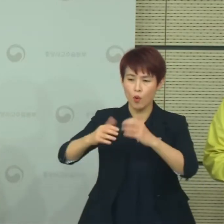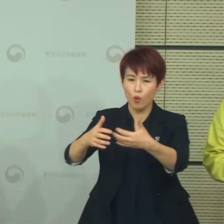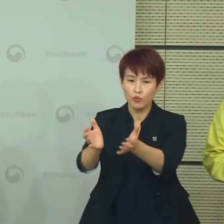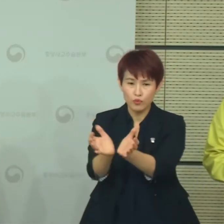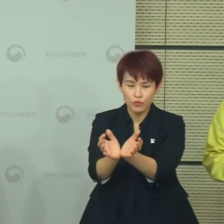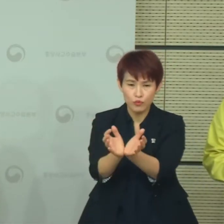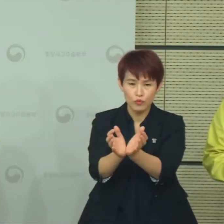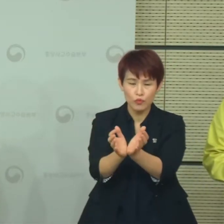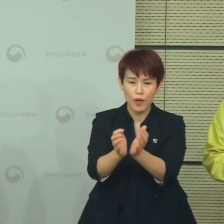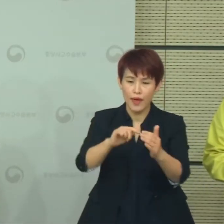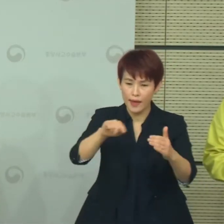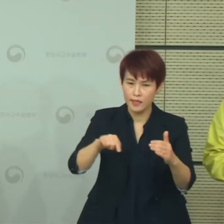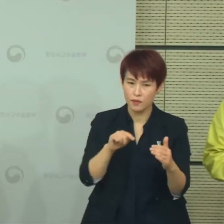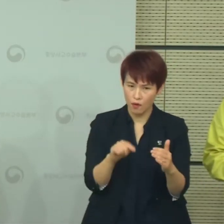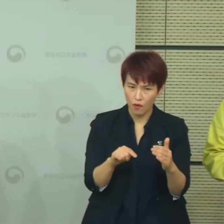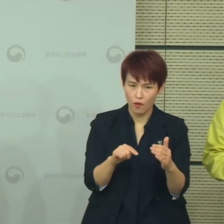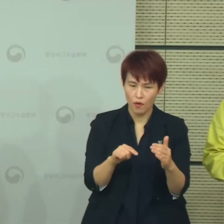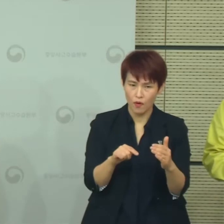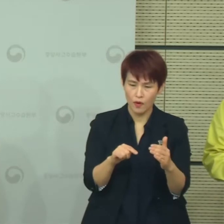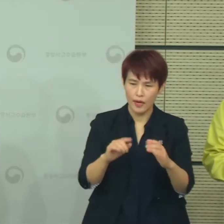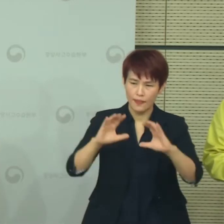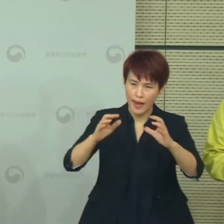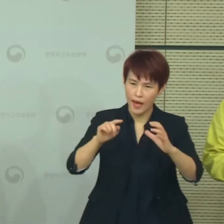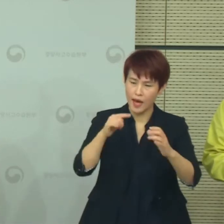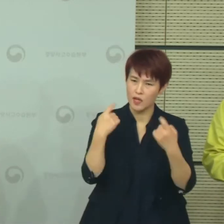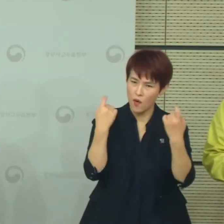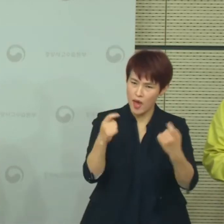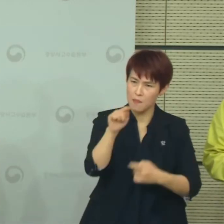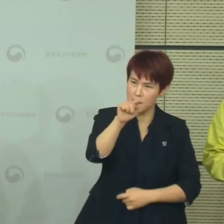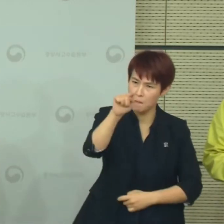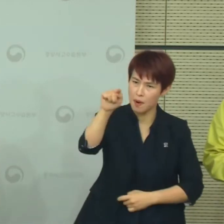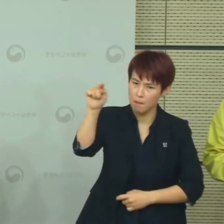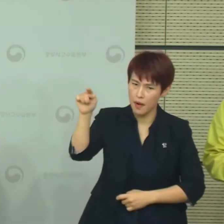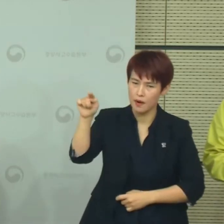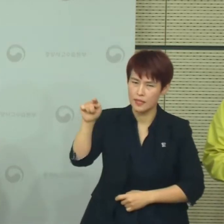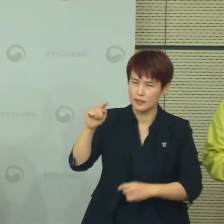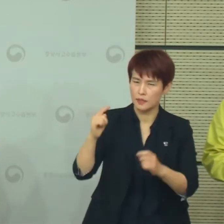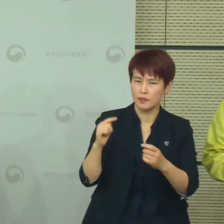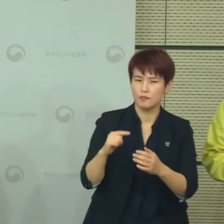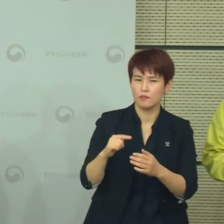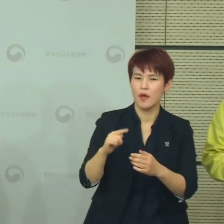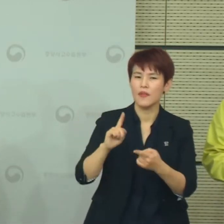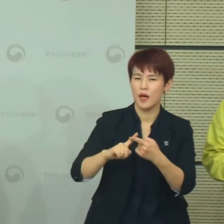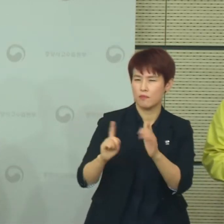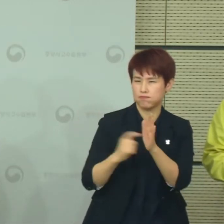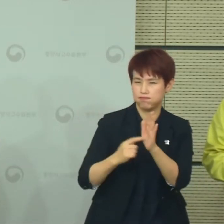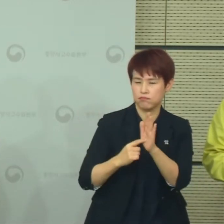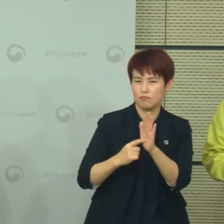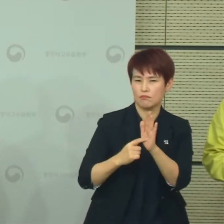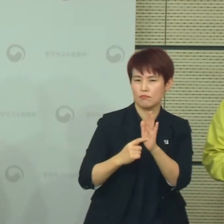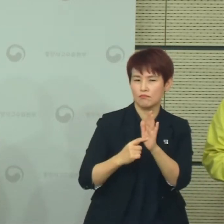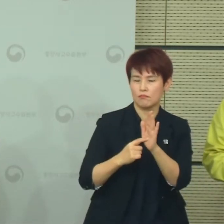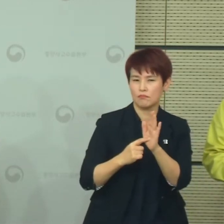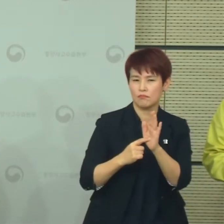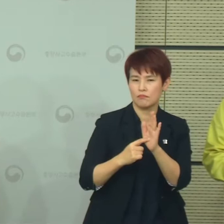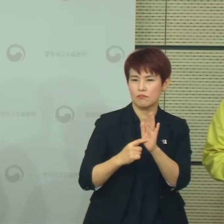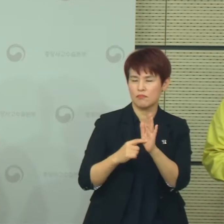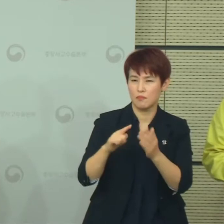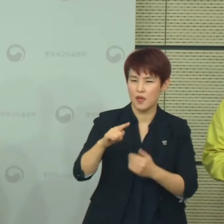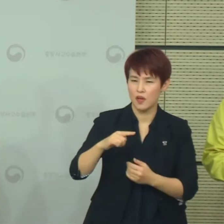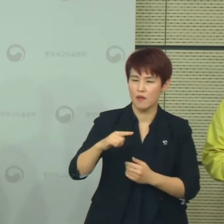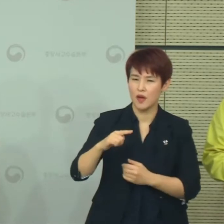외교부에서 저희는 그 각국에 대한 여행 경보를 발령을 합니다. 그 여행